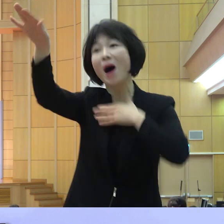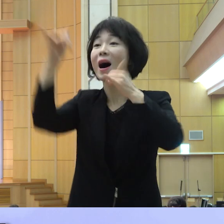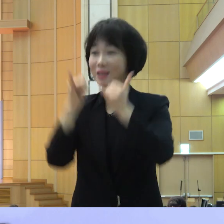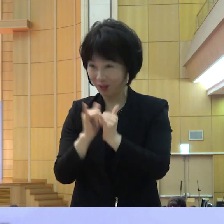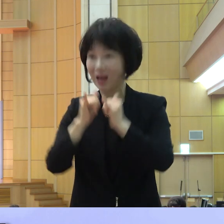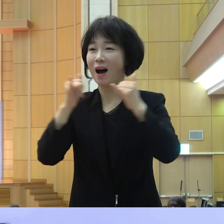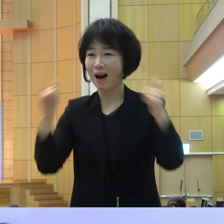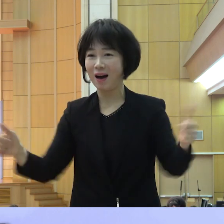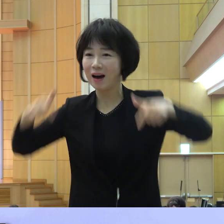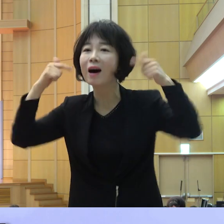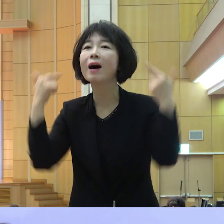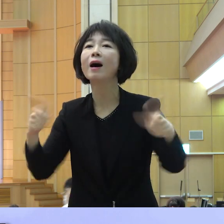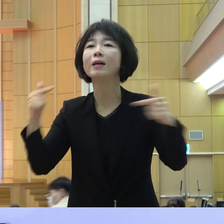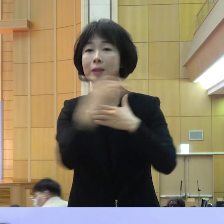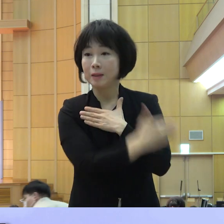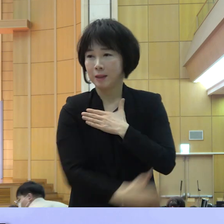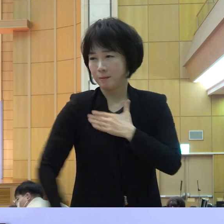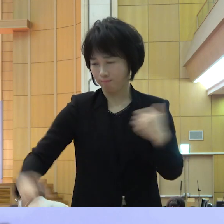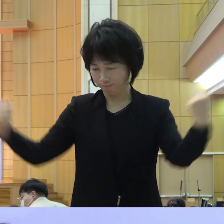앙모하는 자